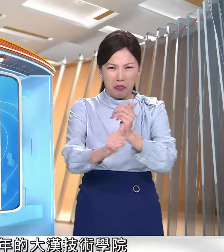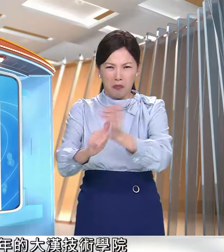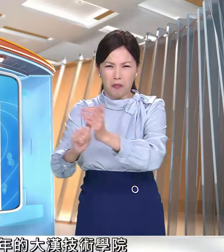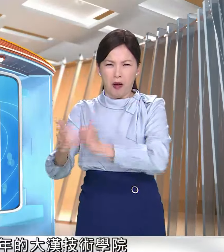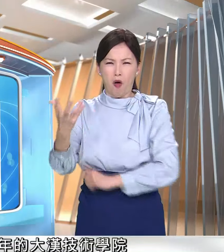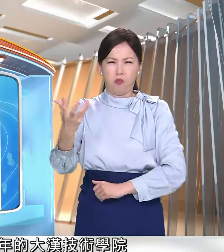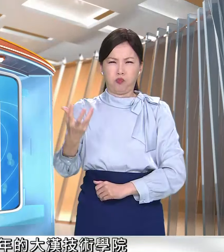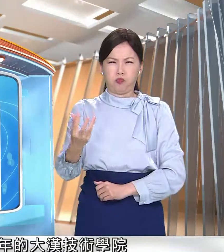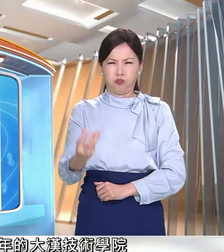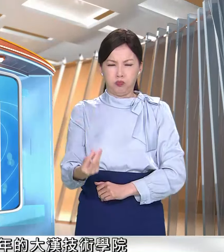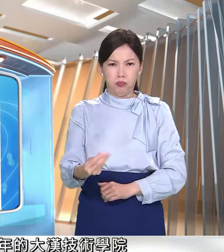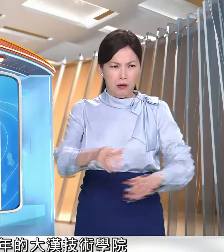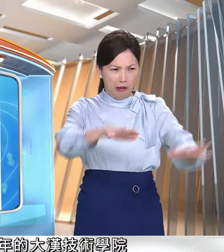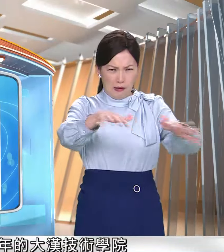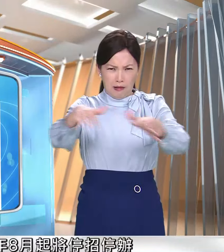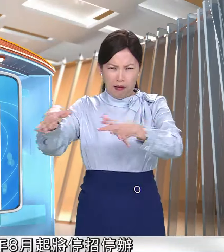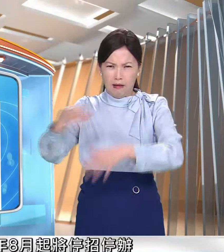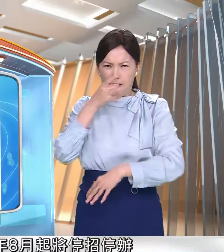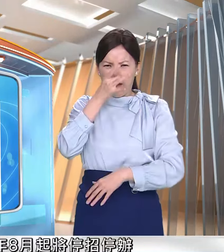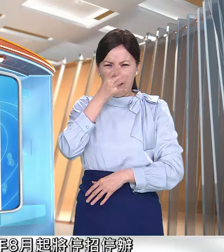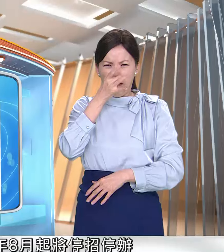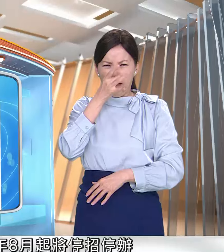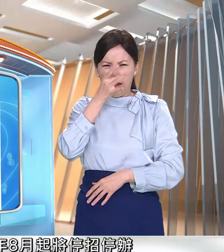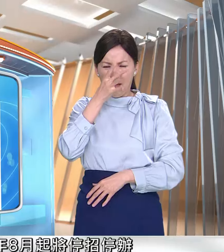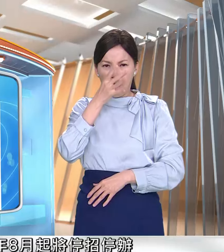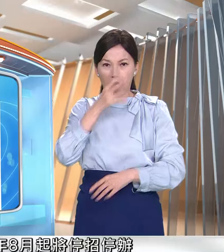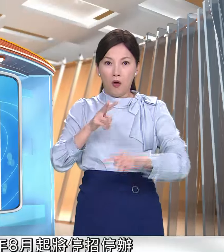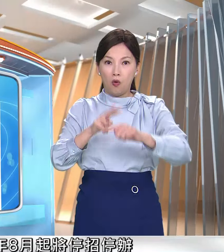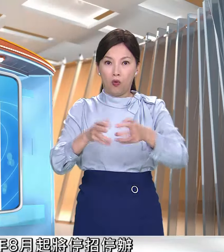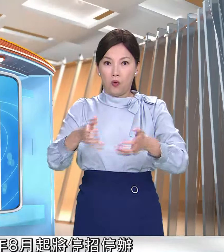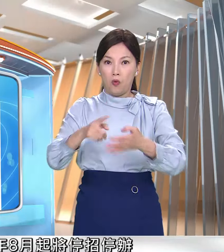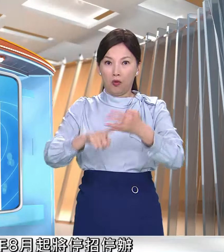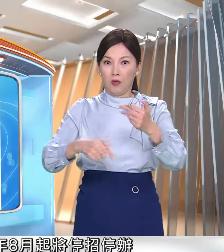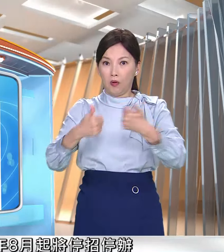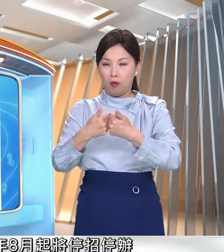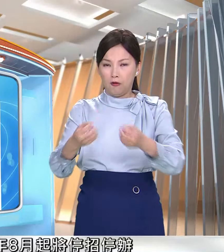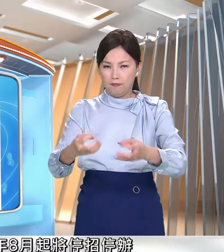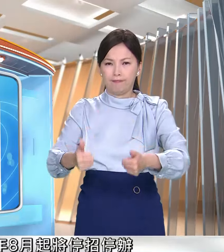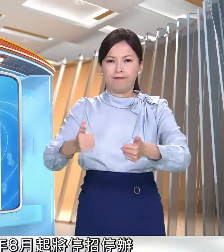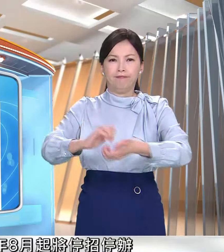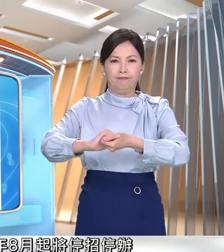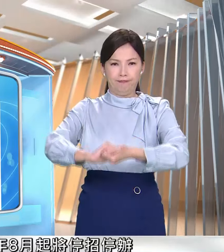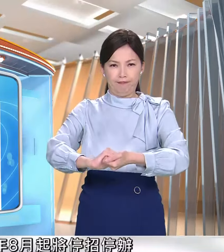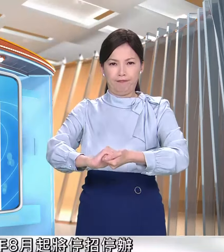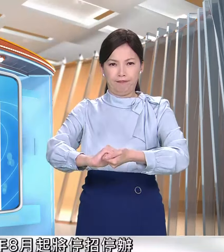术学院董事会决议自今年8月起将停招停办。